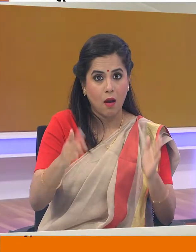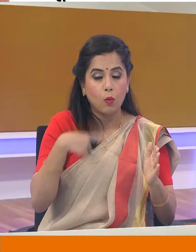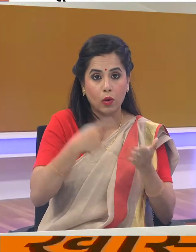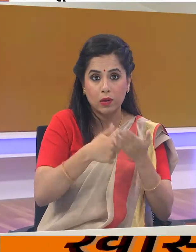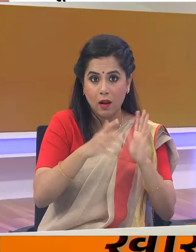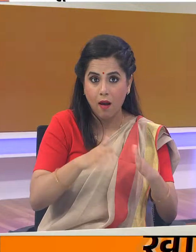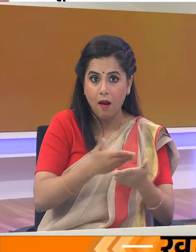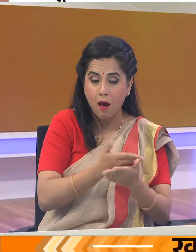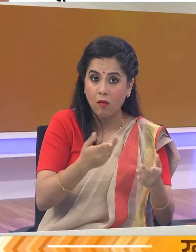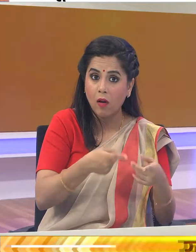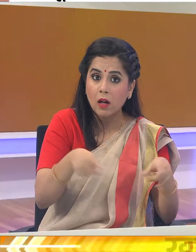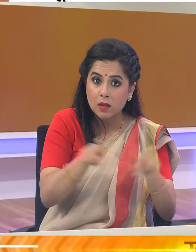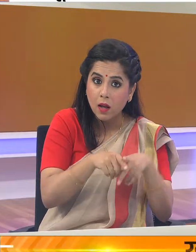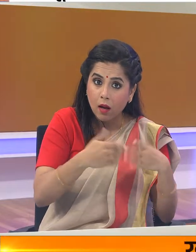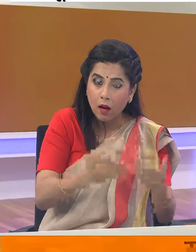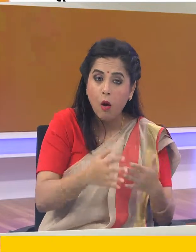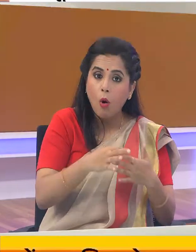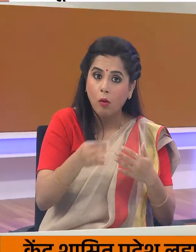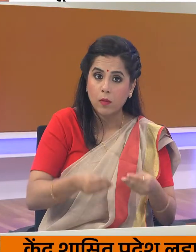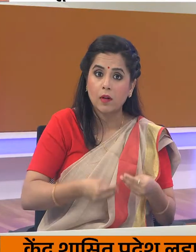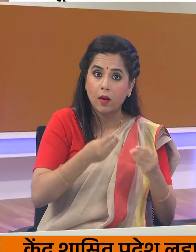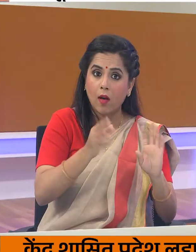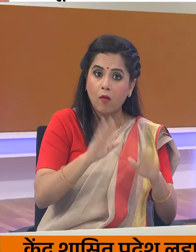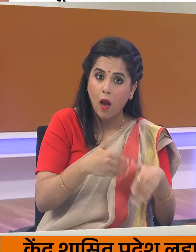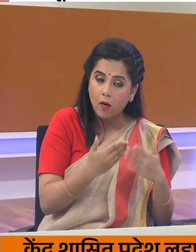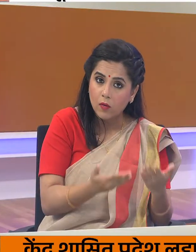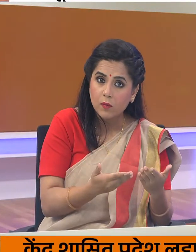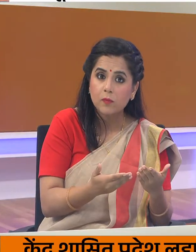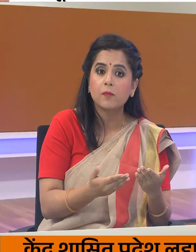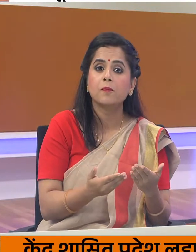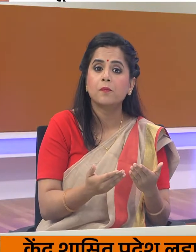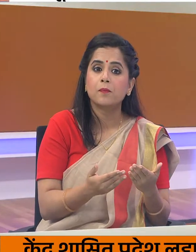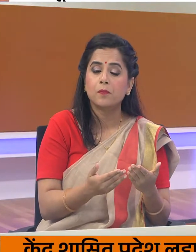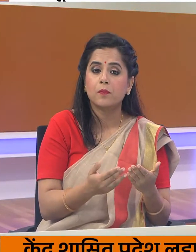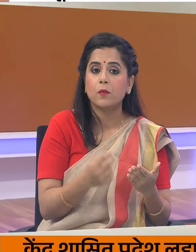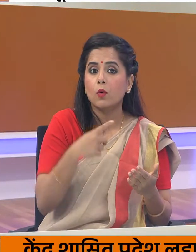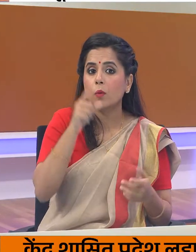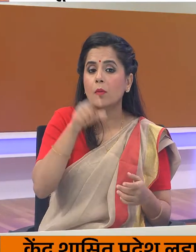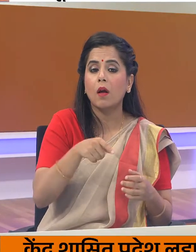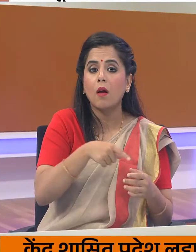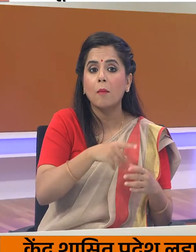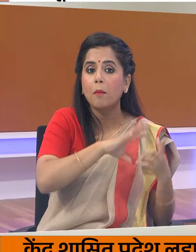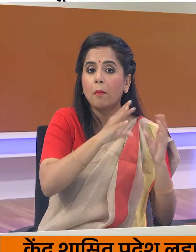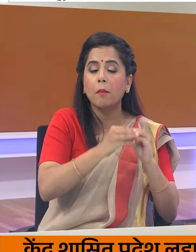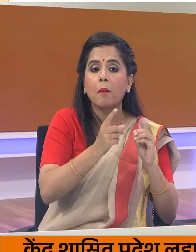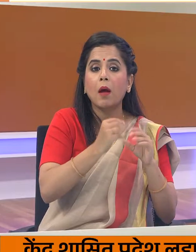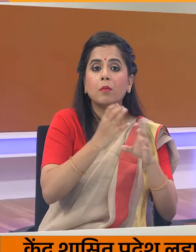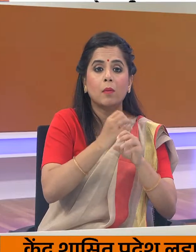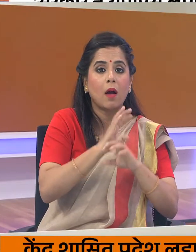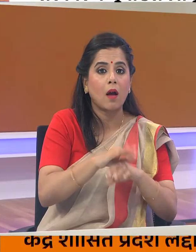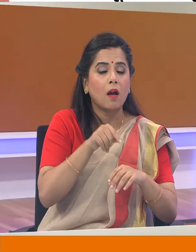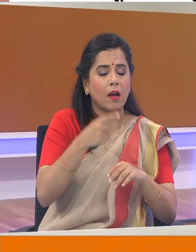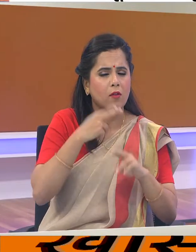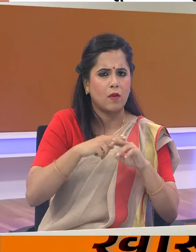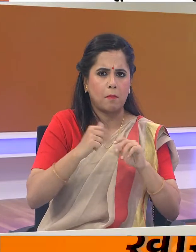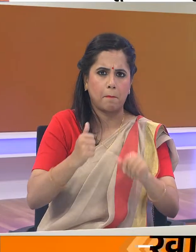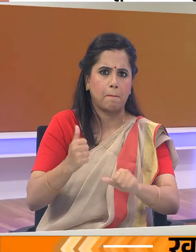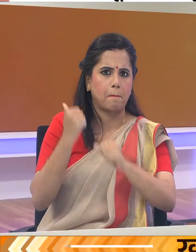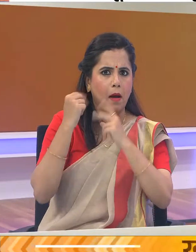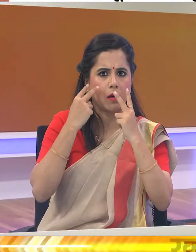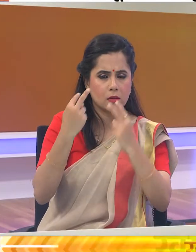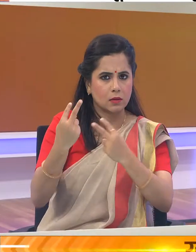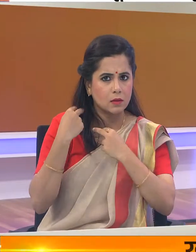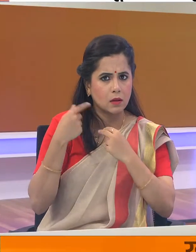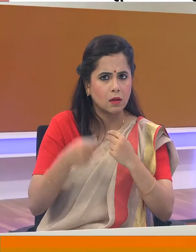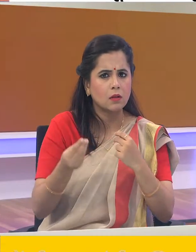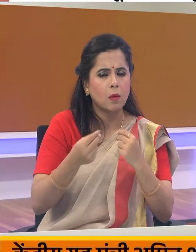हैं, उनको भी ये ऑप्शन दिया जाएगा। और जो अरियर्स हैं अगर होते हैं पास पीरियड के, तो वो विद